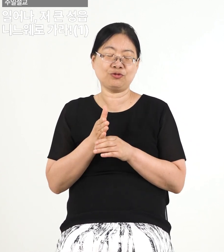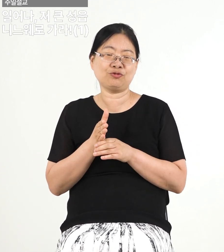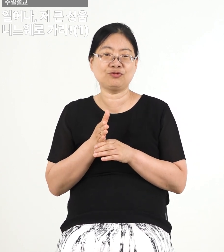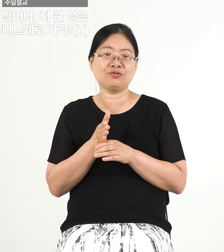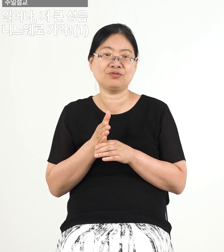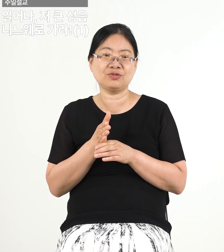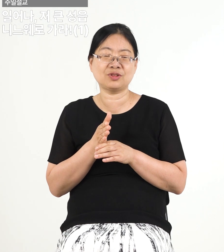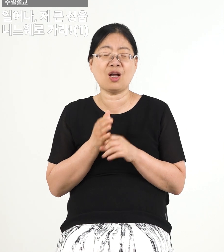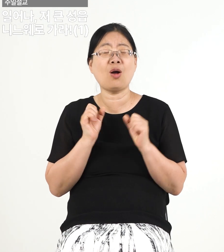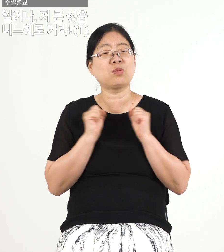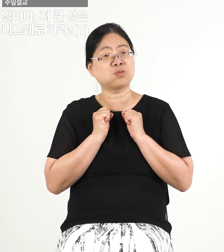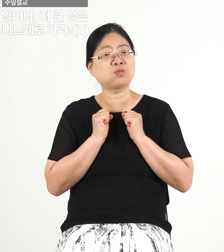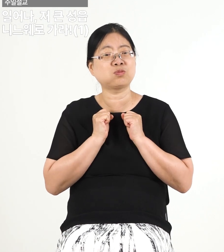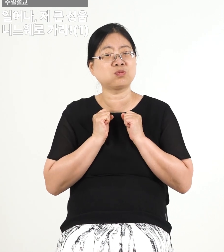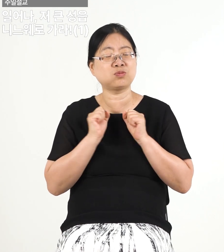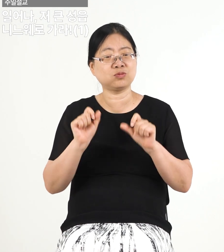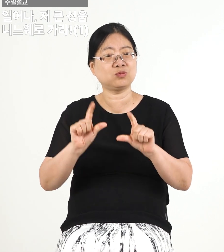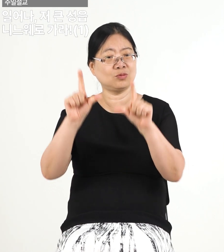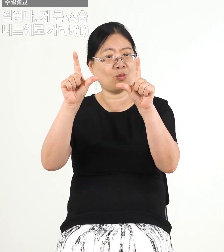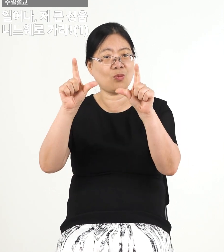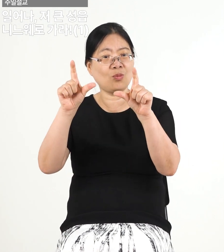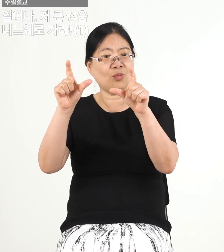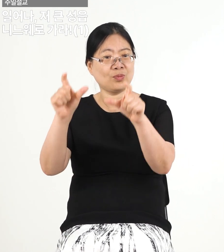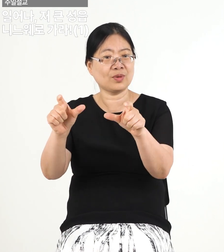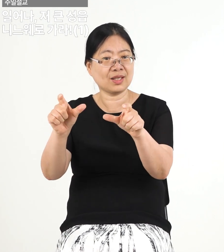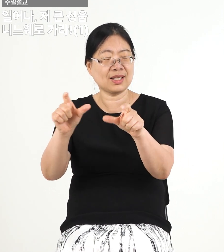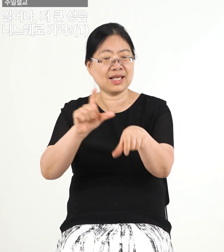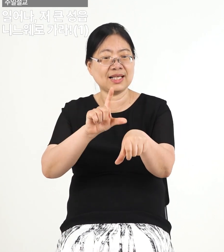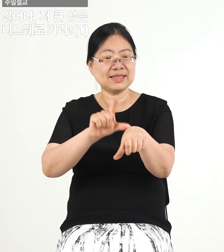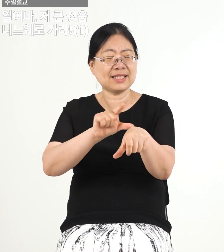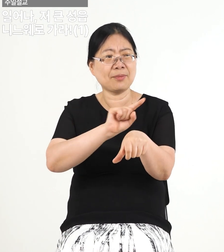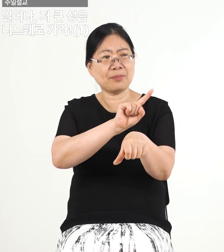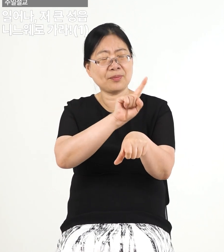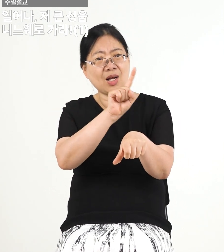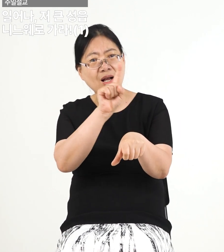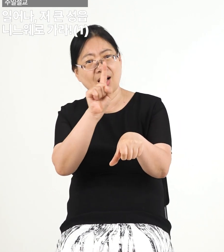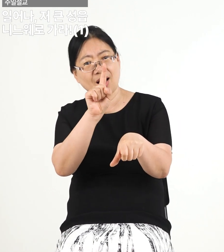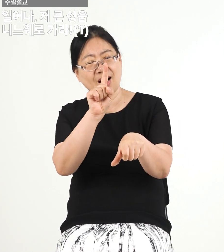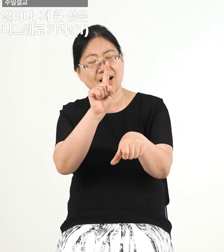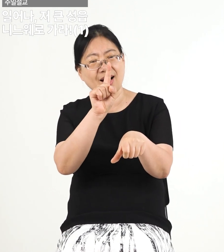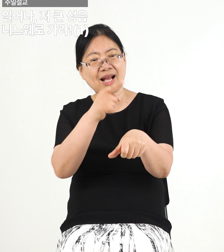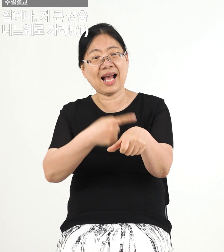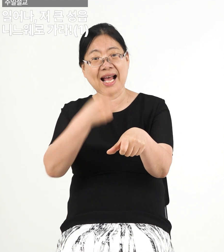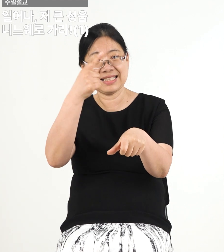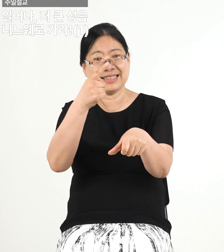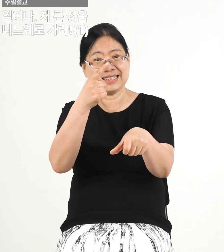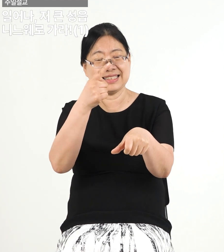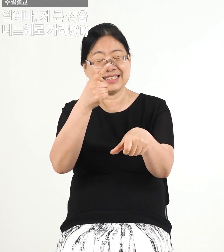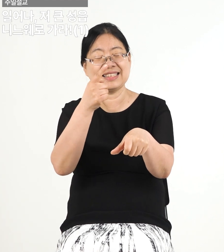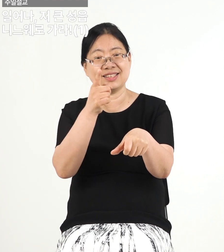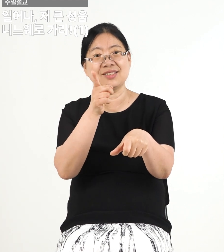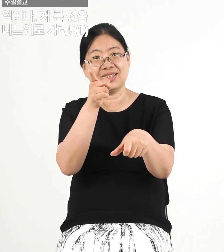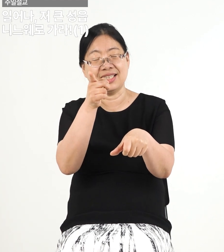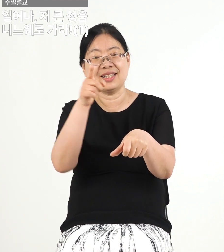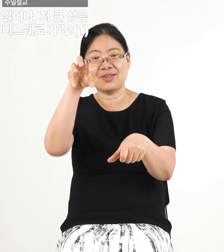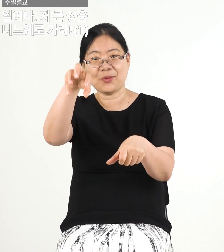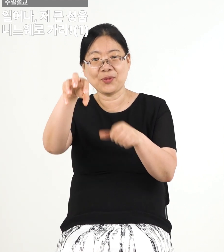중심으로 북동쪽 시계 방향으로는 그저 한시 방향쯤 위치해